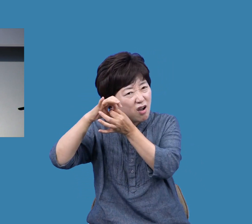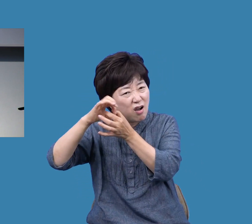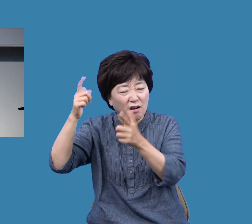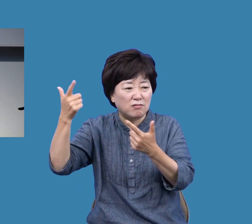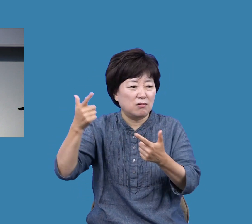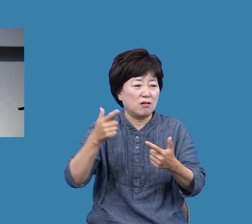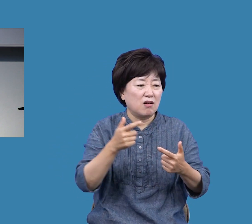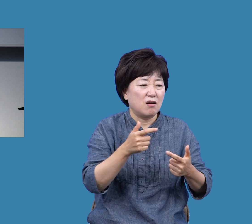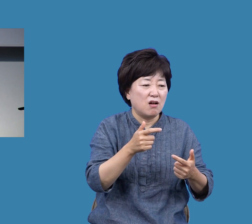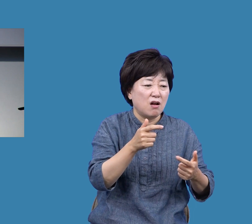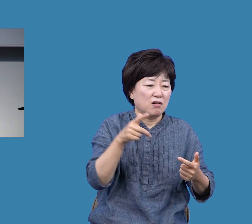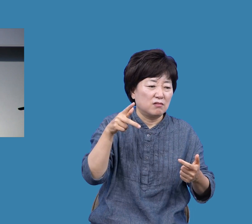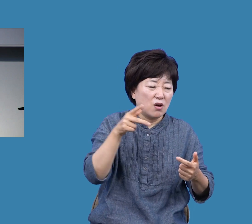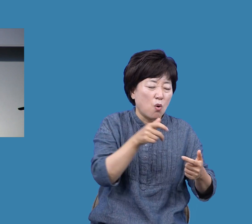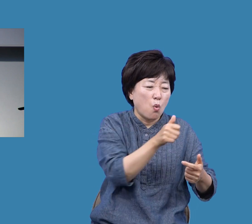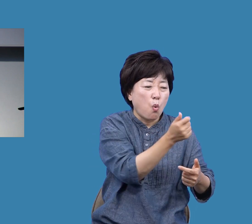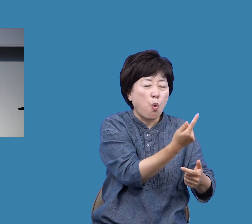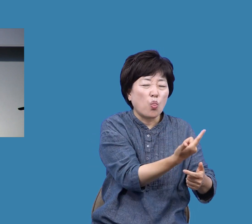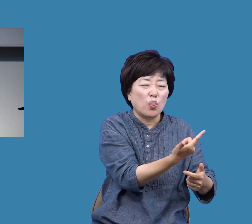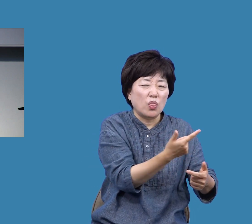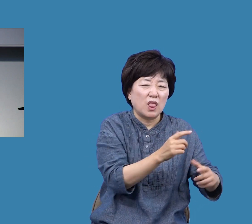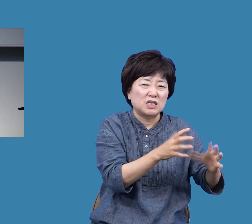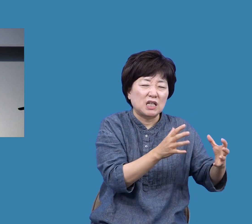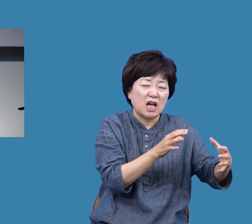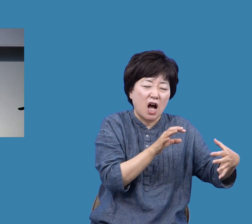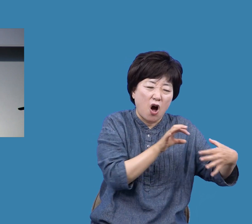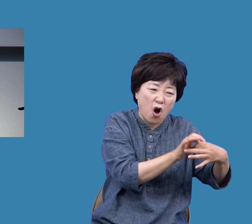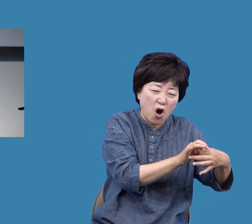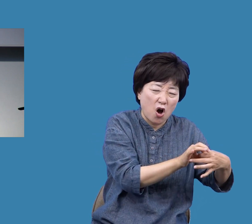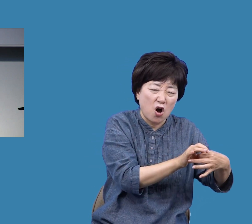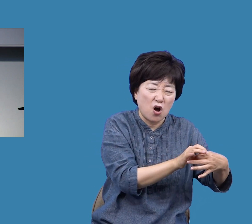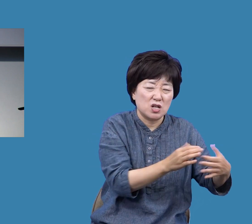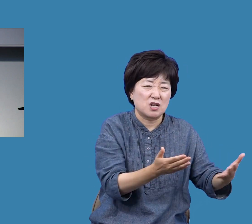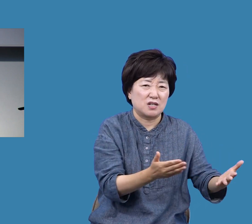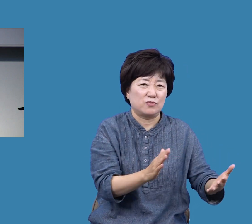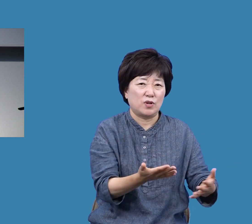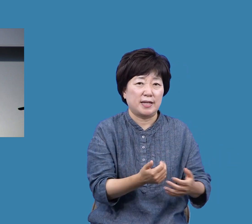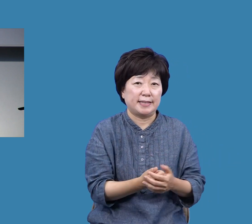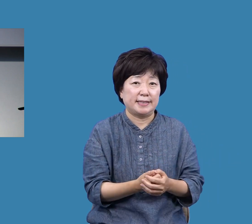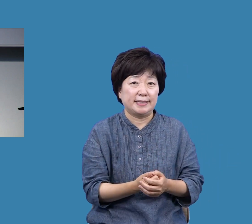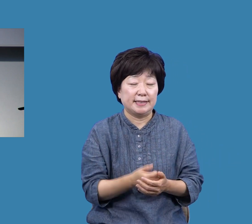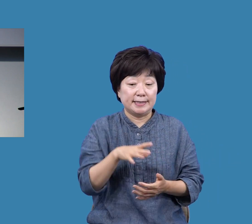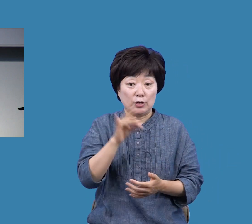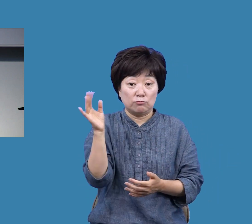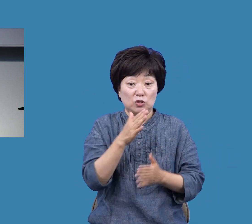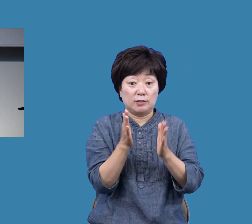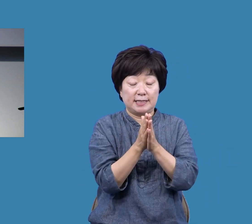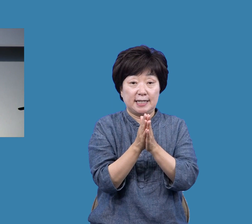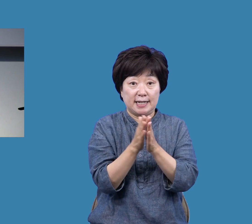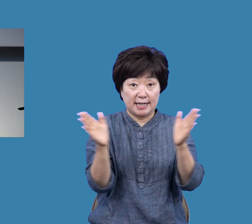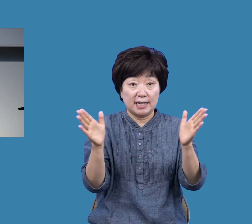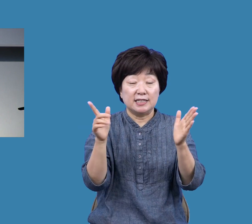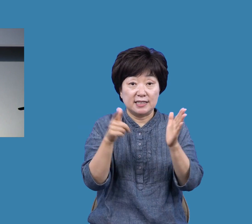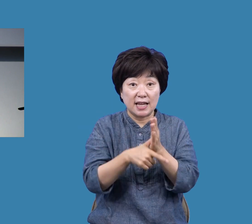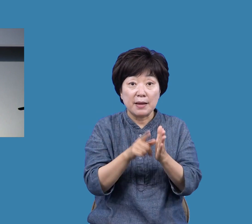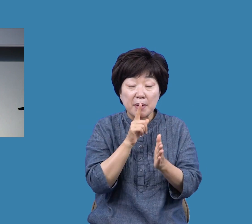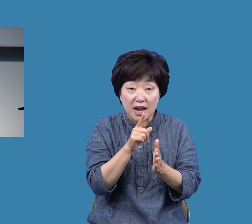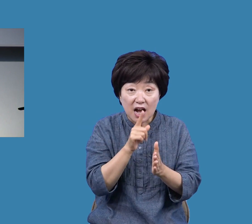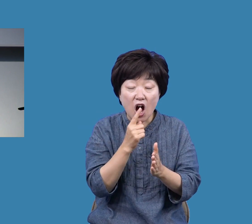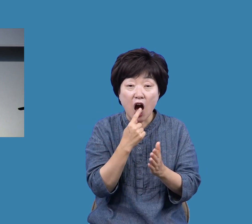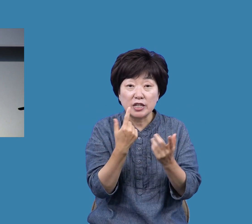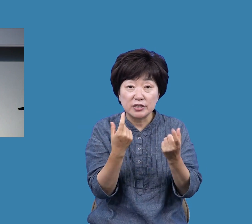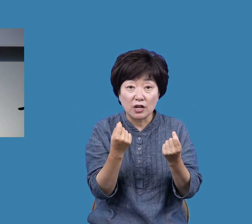영으로 일하는 걸 배우셔야 돼요. 저는 정말 시작할 때도 그 얘기했지만